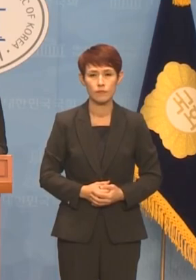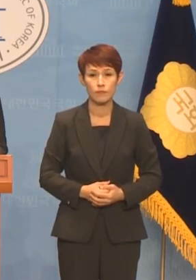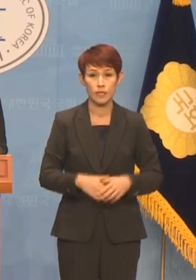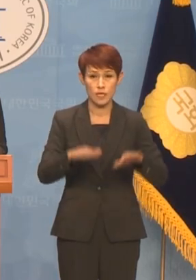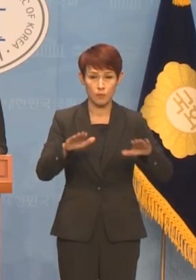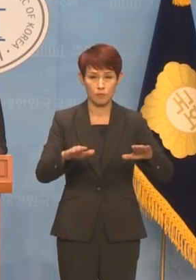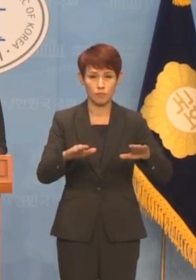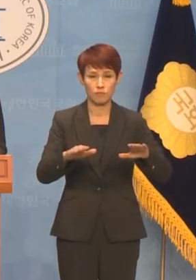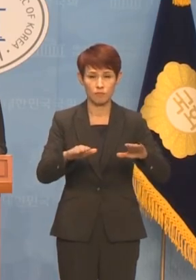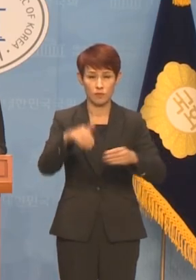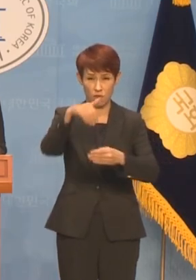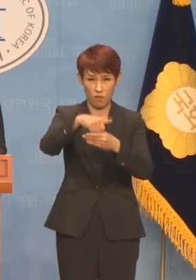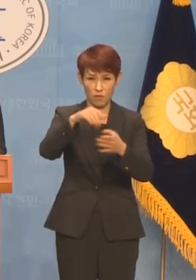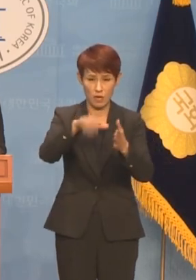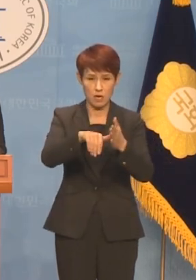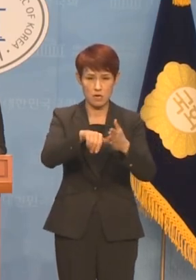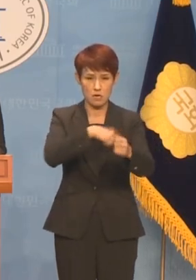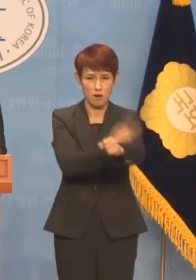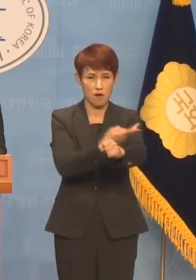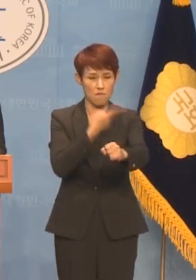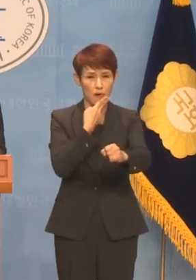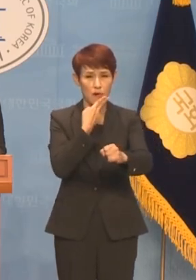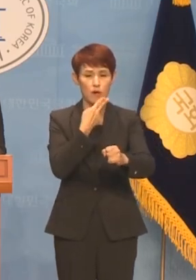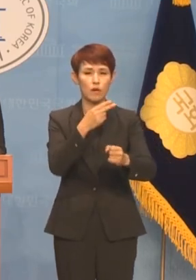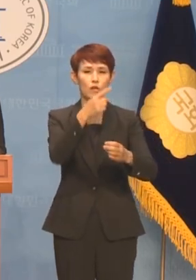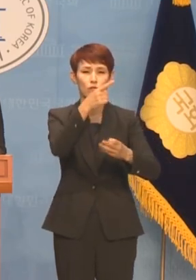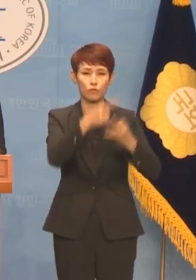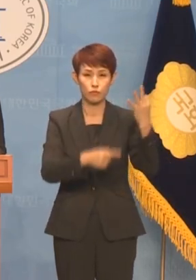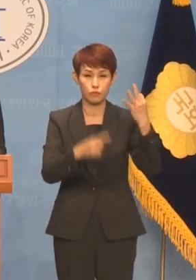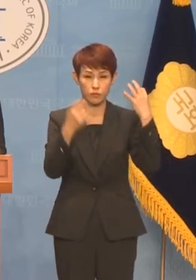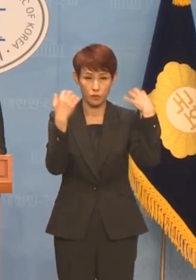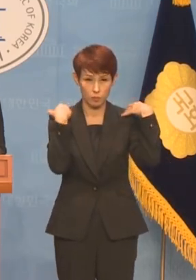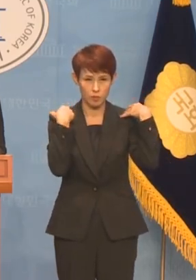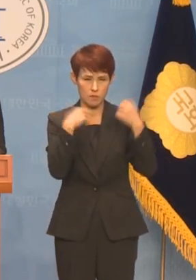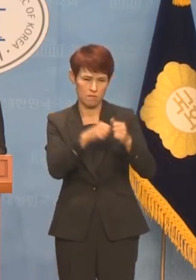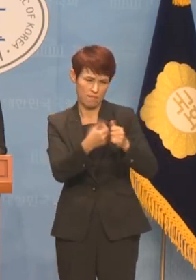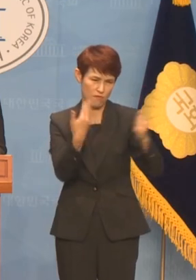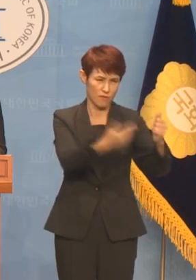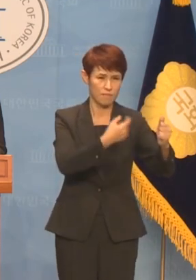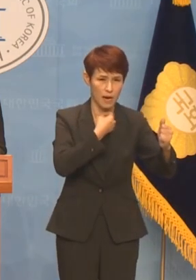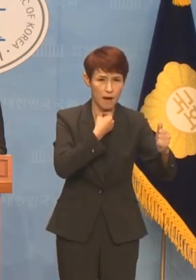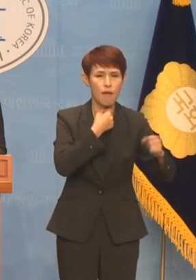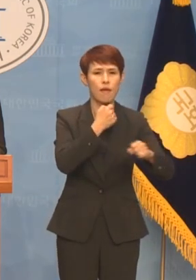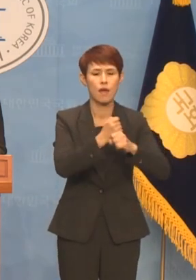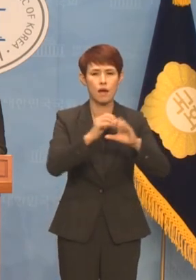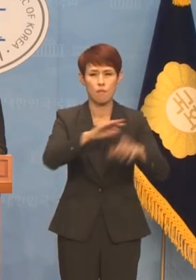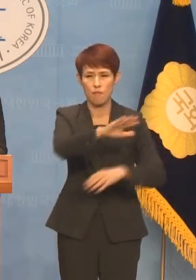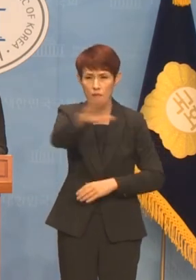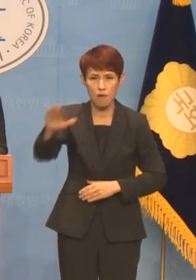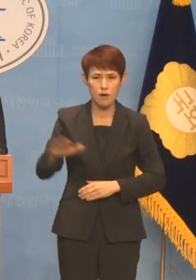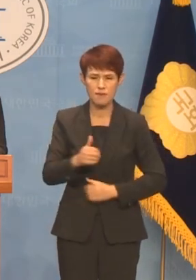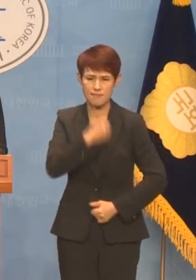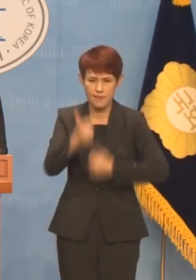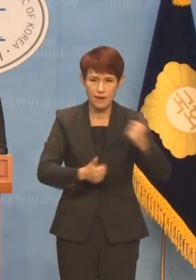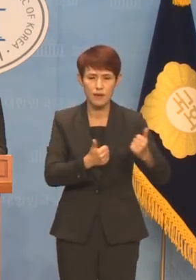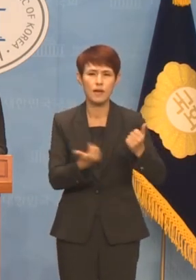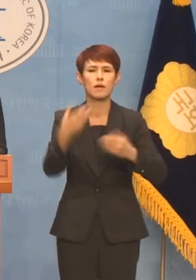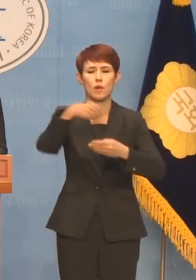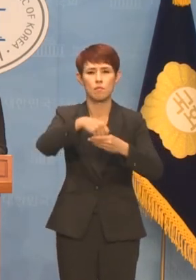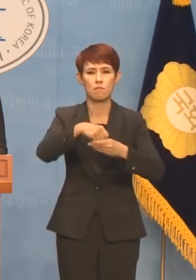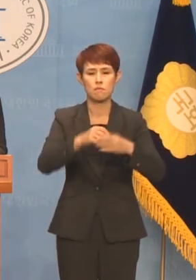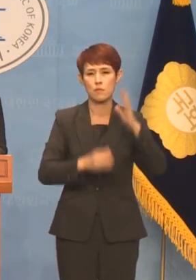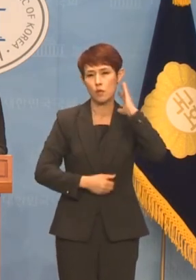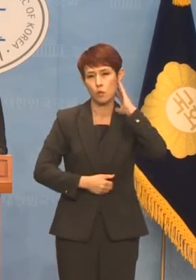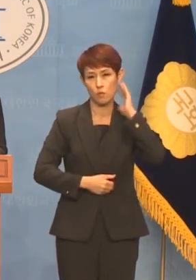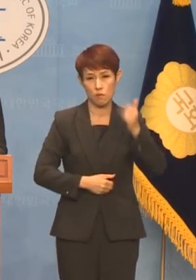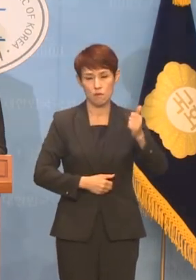이번 총선은 무능한 윤석열 정부의 실정과 폭주를 멈춰 세워야 한다는 민심의 분노, 대통령의 오만한